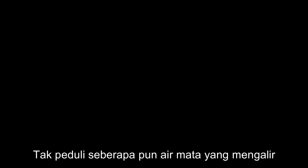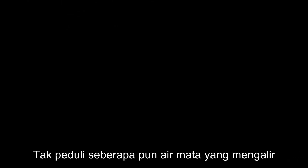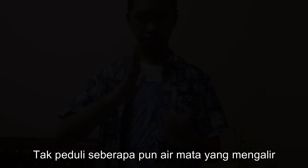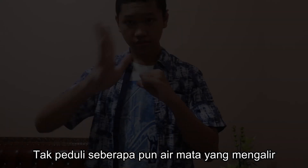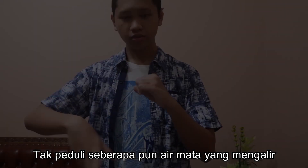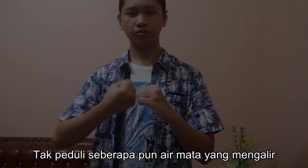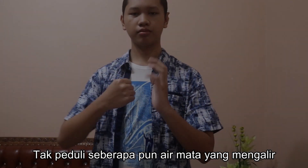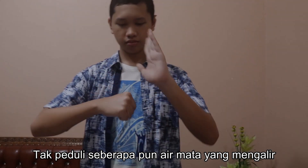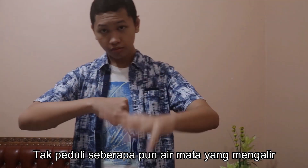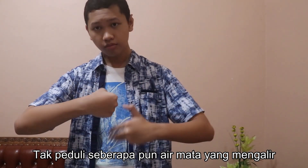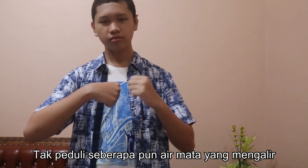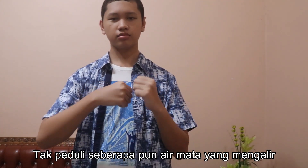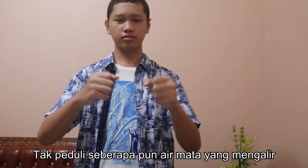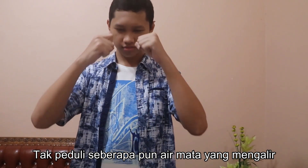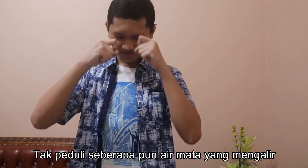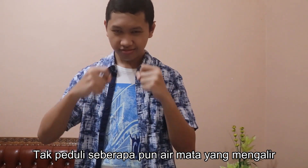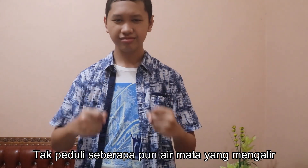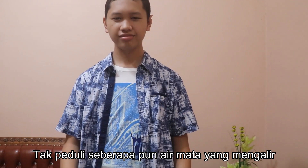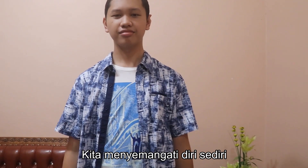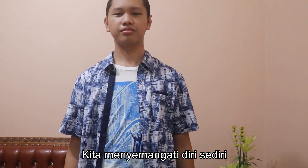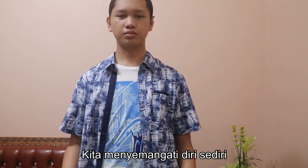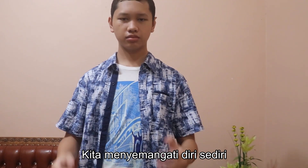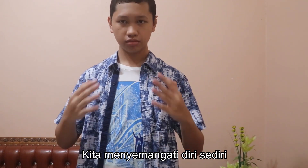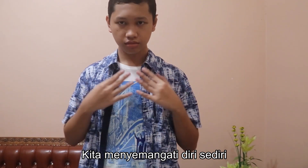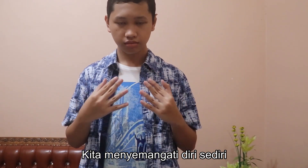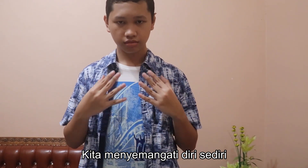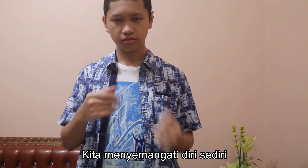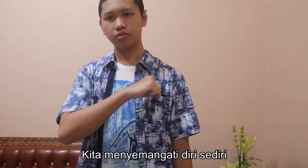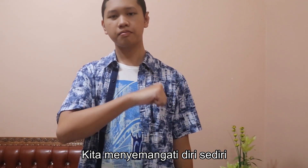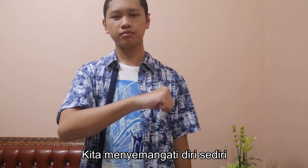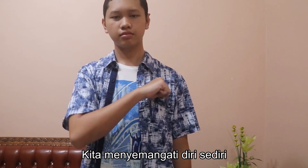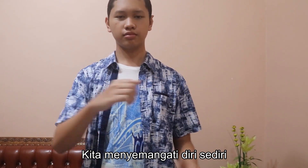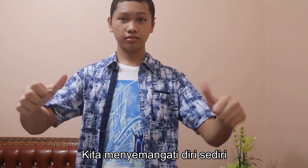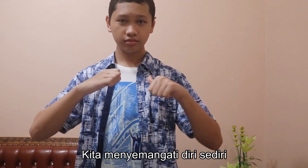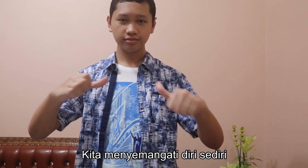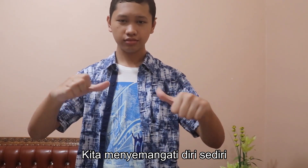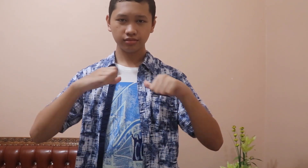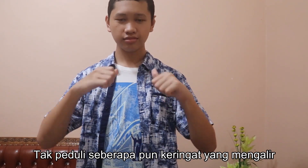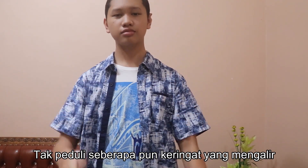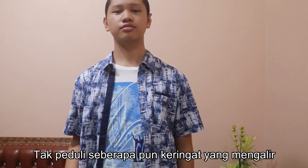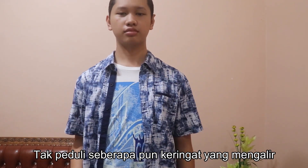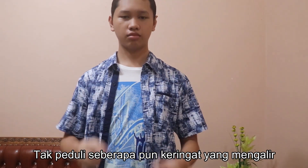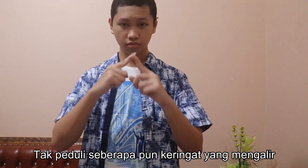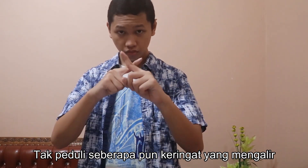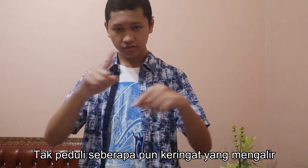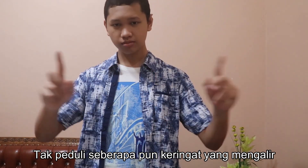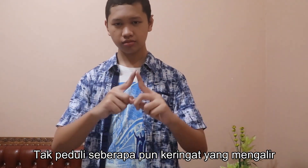不管多少泪水，我们鼓励自己；不管多少汗